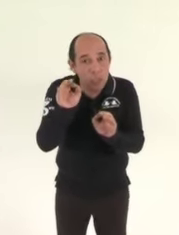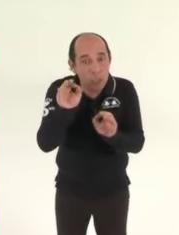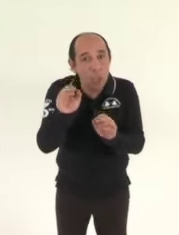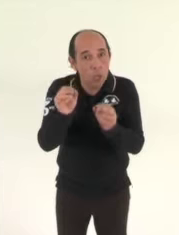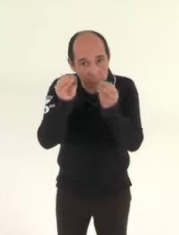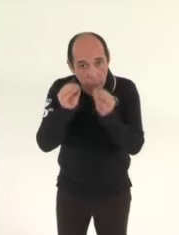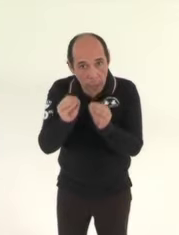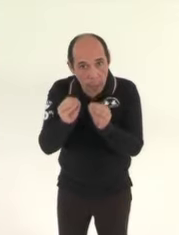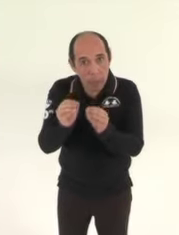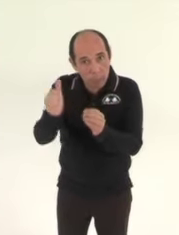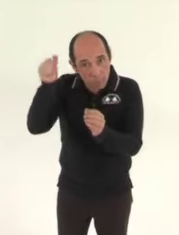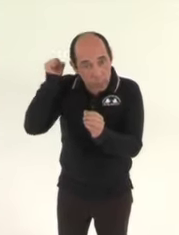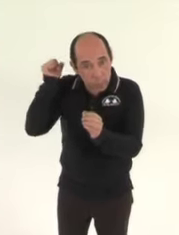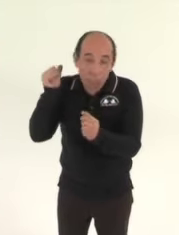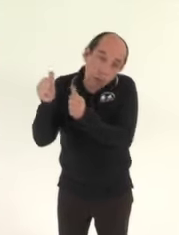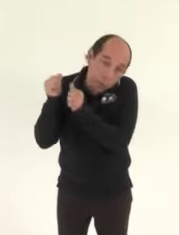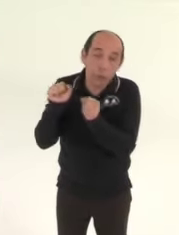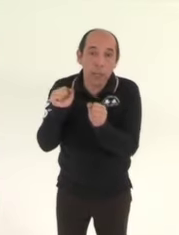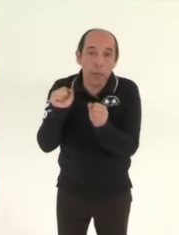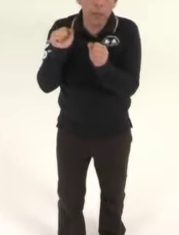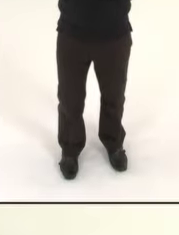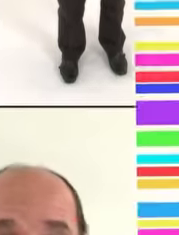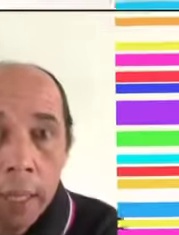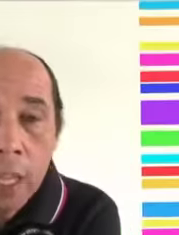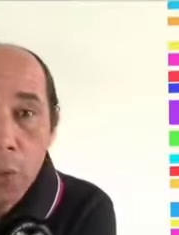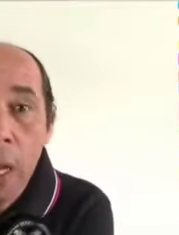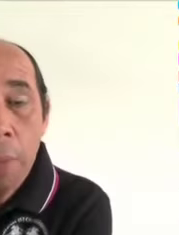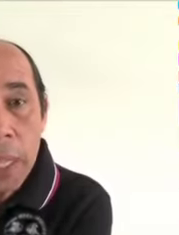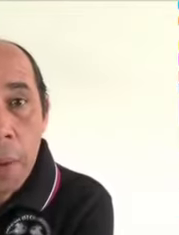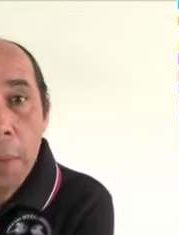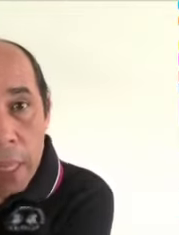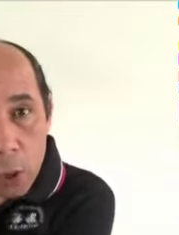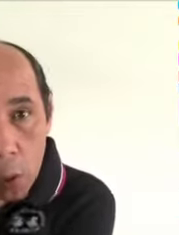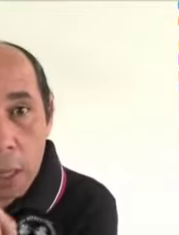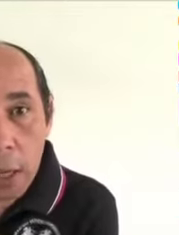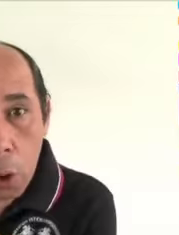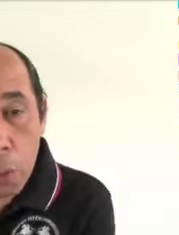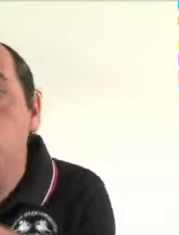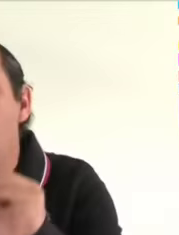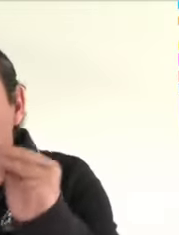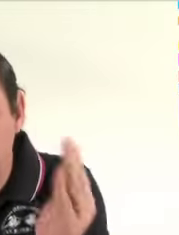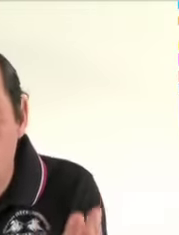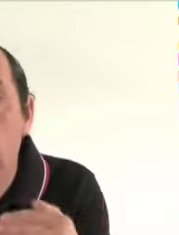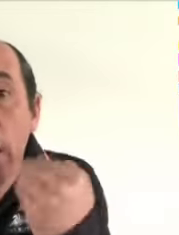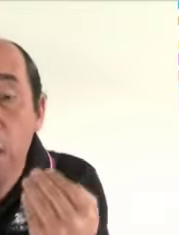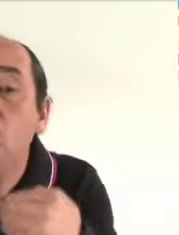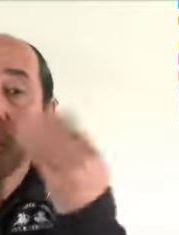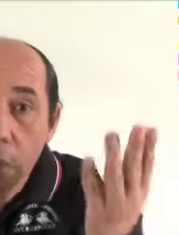الانتاج تابعها مدغشقر في افريقيا هنا شفنا منين المغرب كيستورد القرنفل وشكون اللي كينتج اكثر في